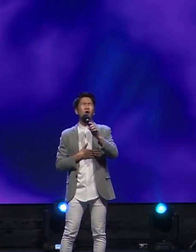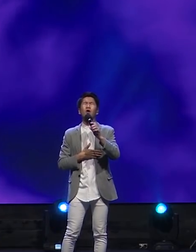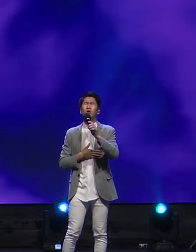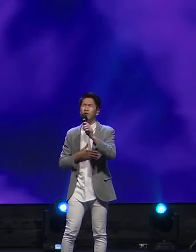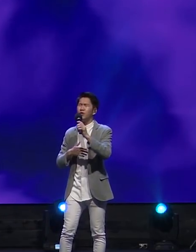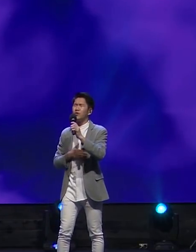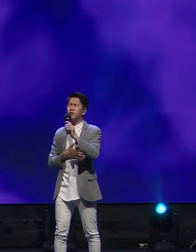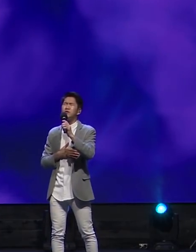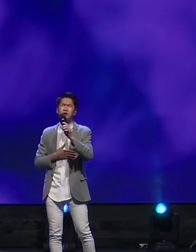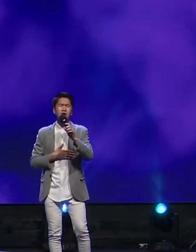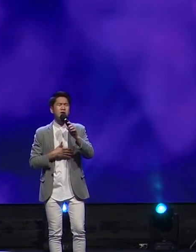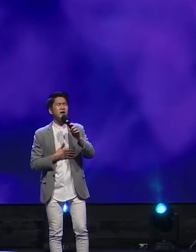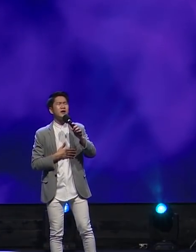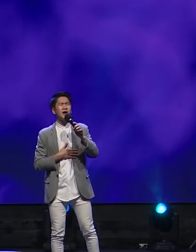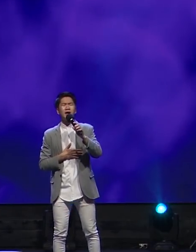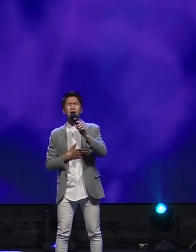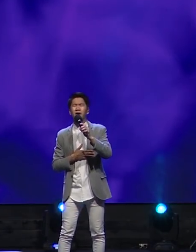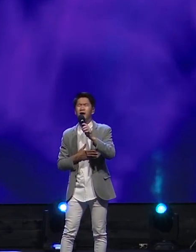Haleluya.